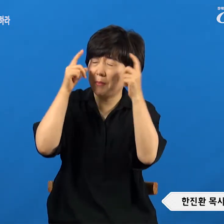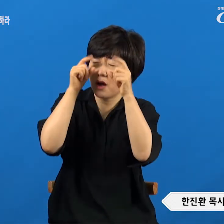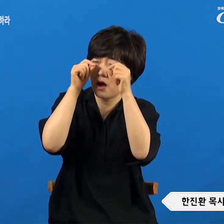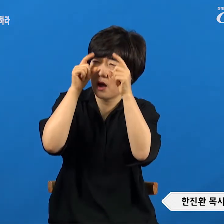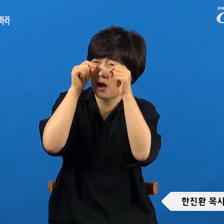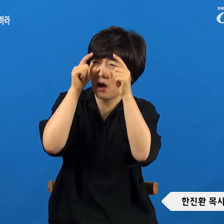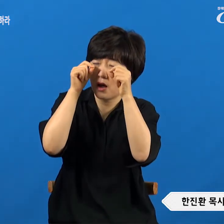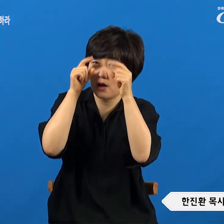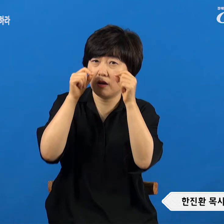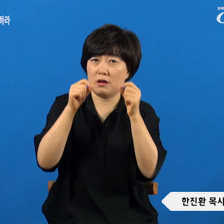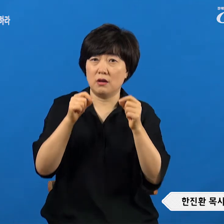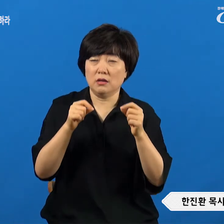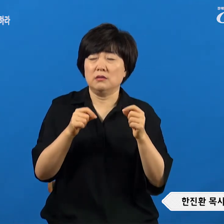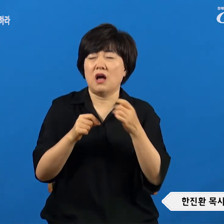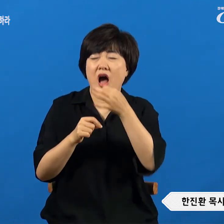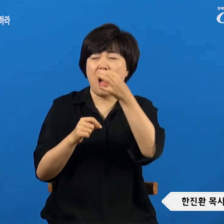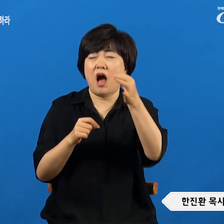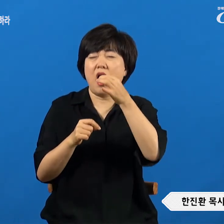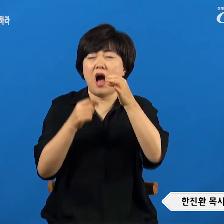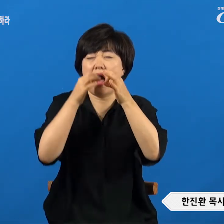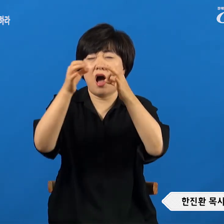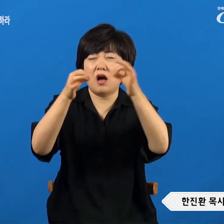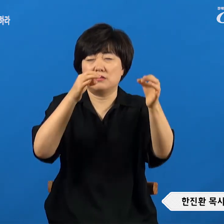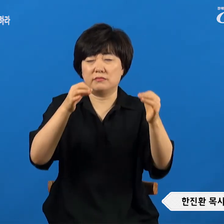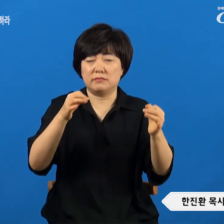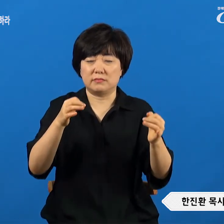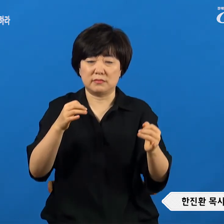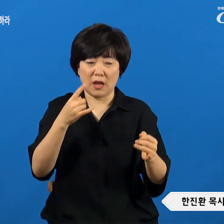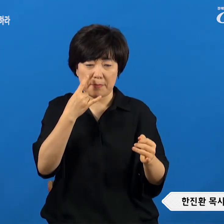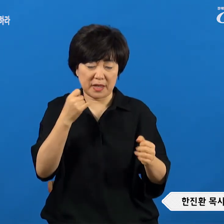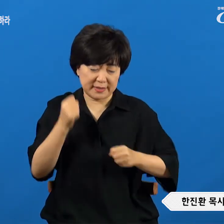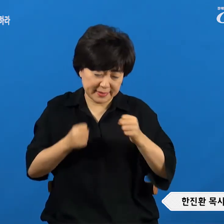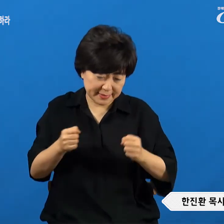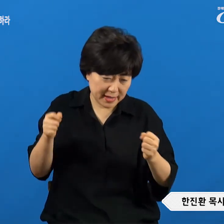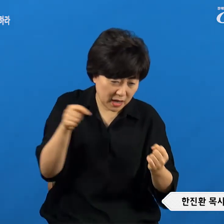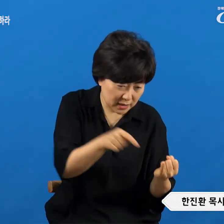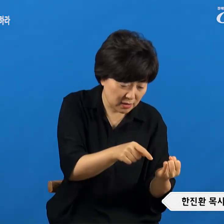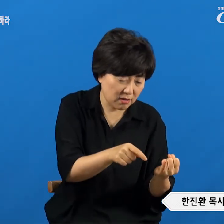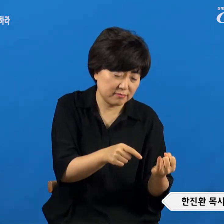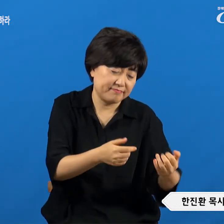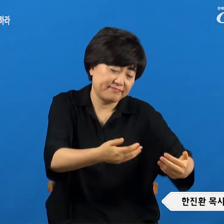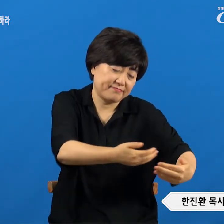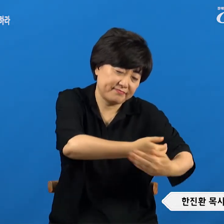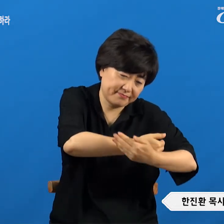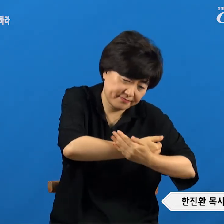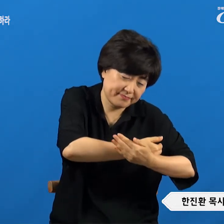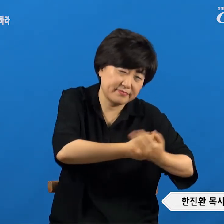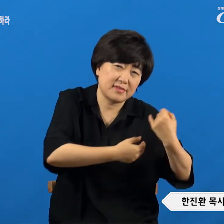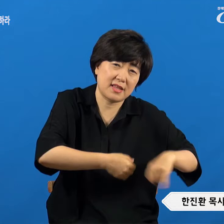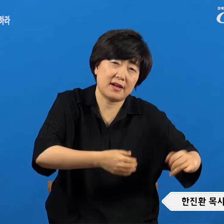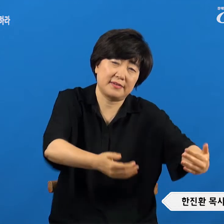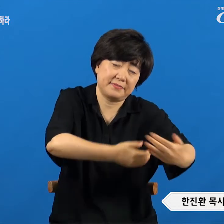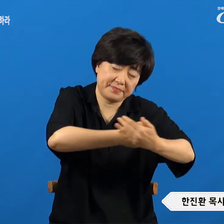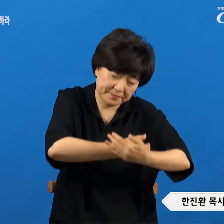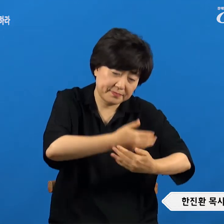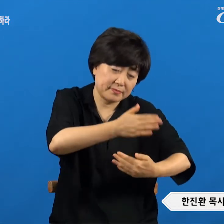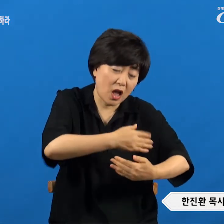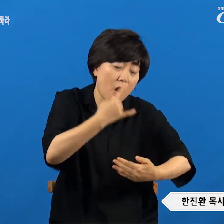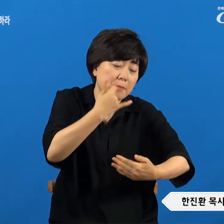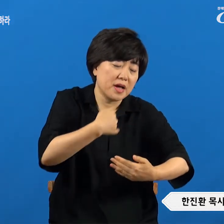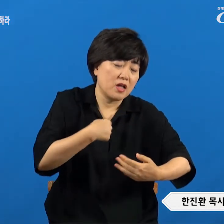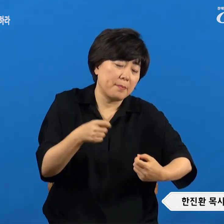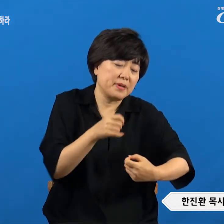지릅니다. 달려가서 딸을 꼭 안았습니다. 엄마가 곁에 있는데 뭐가 무서워, 어서 자거라.